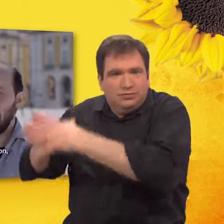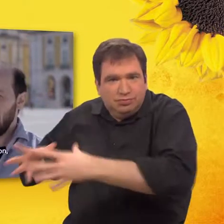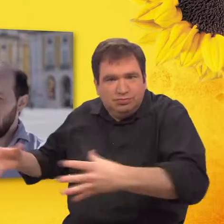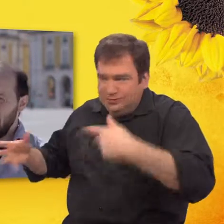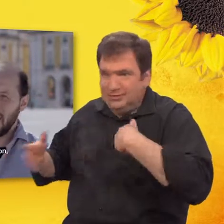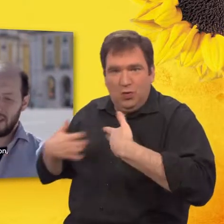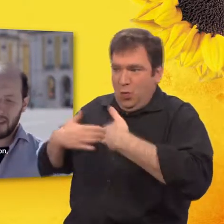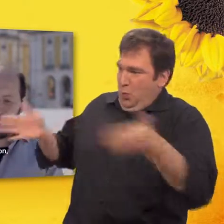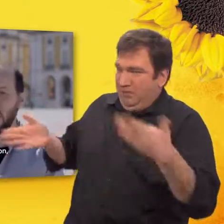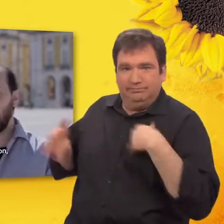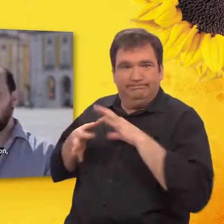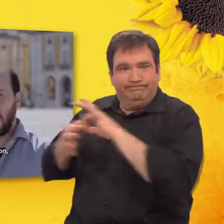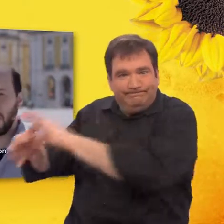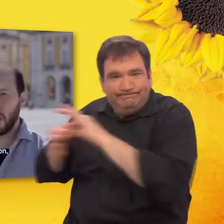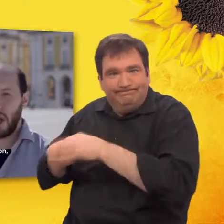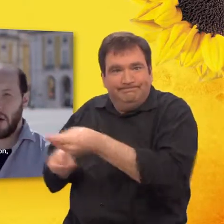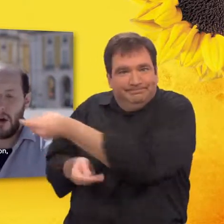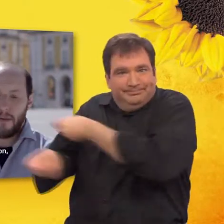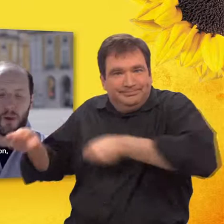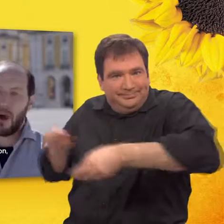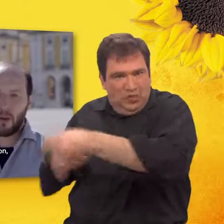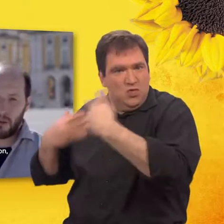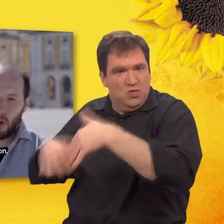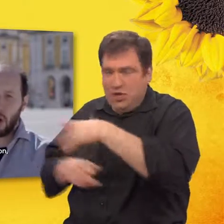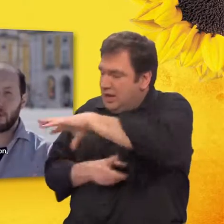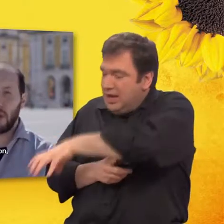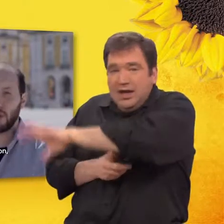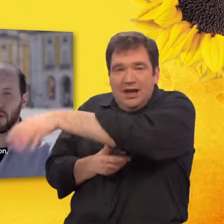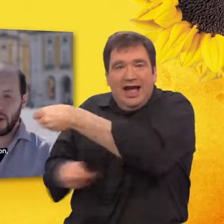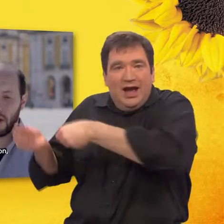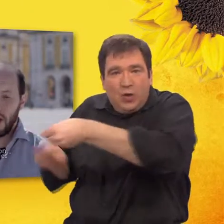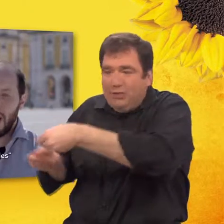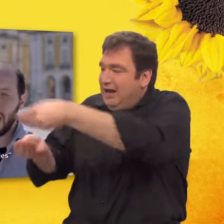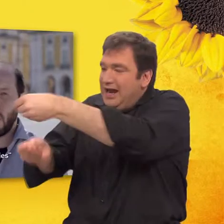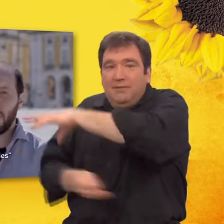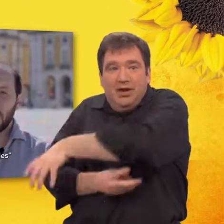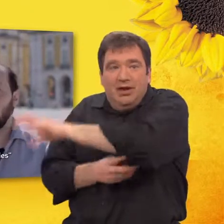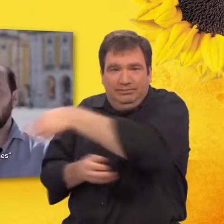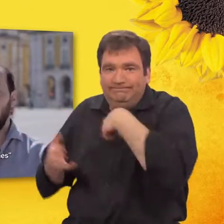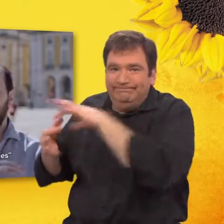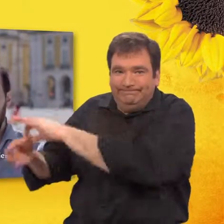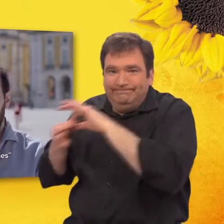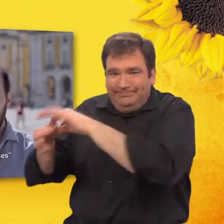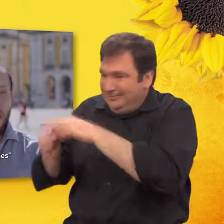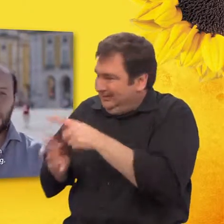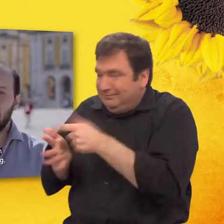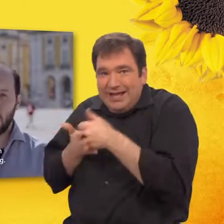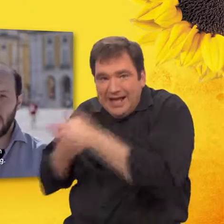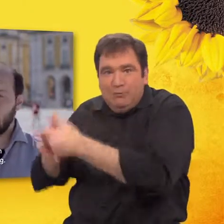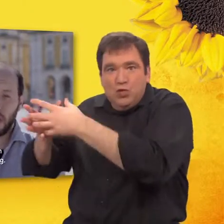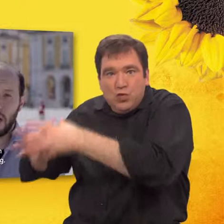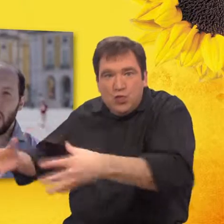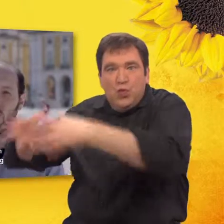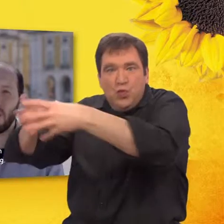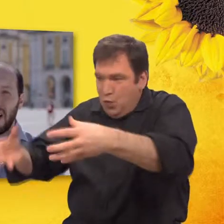crescimento, e se nos abrirmos a essa região, não há coisa melhor que possamos fazer a economias ditas periféricas para as